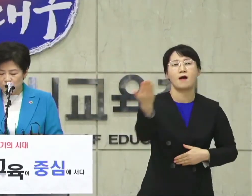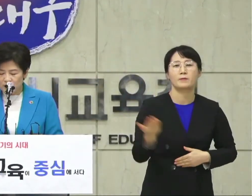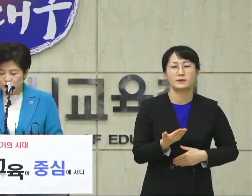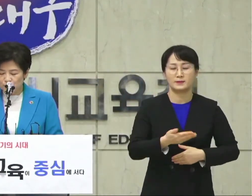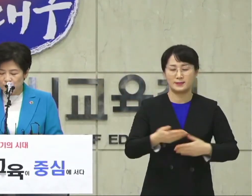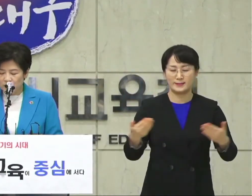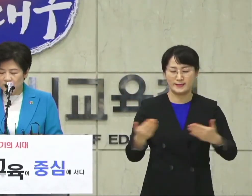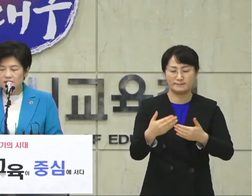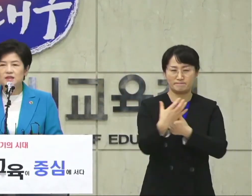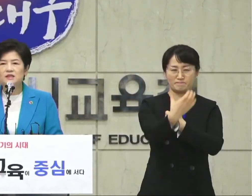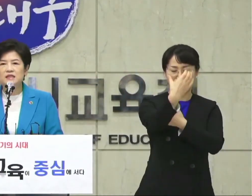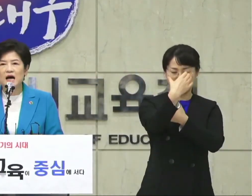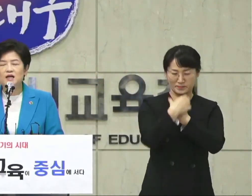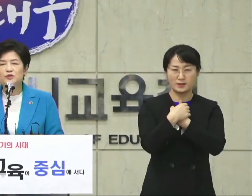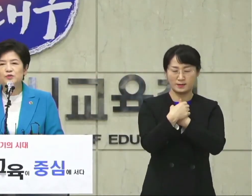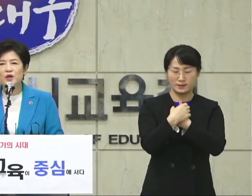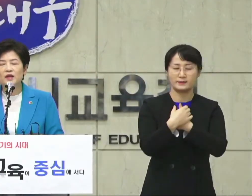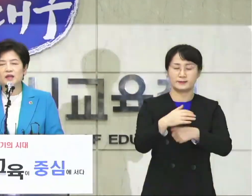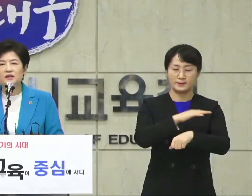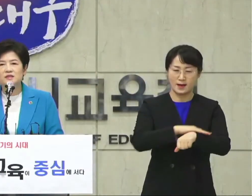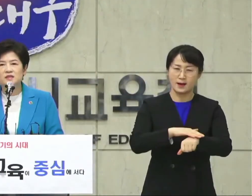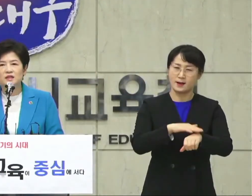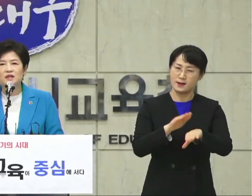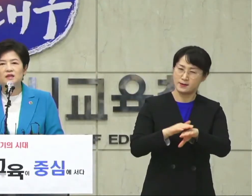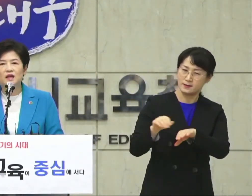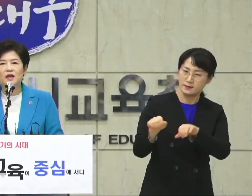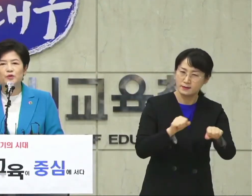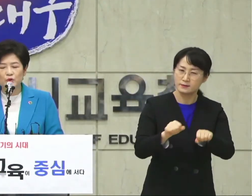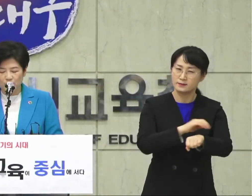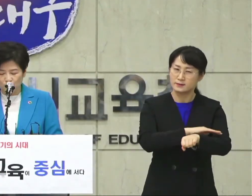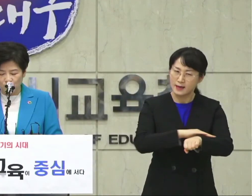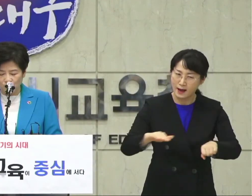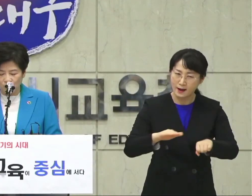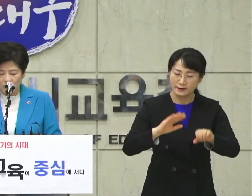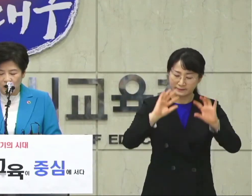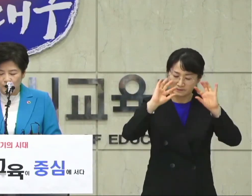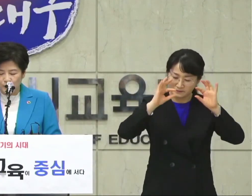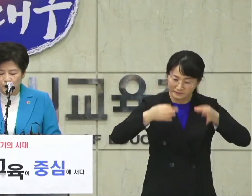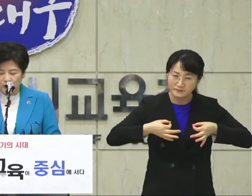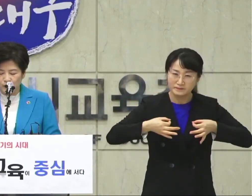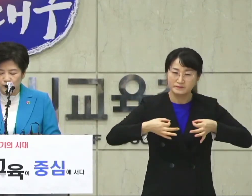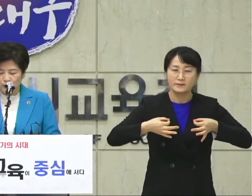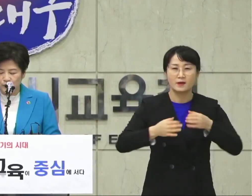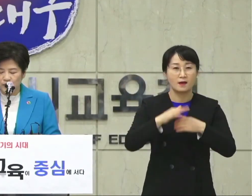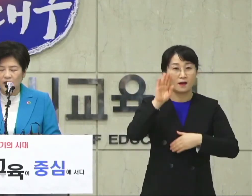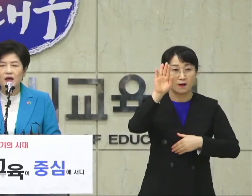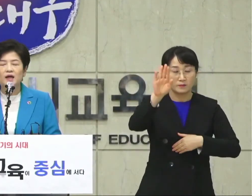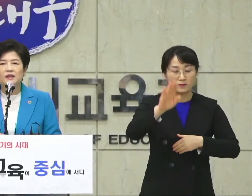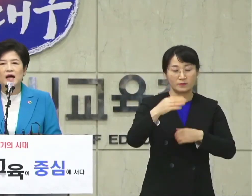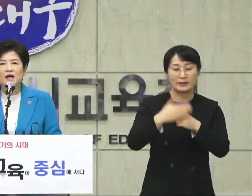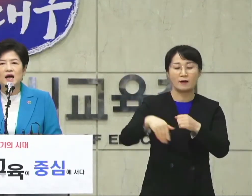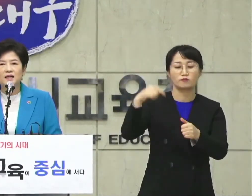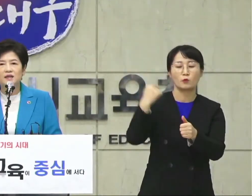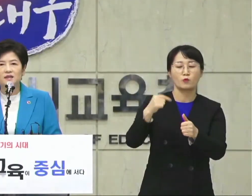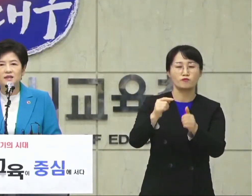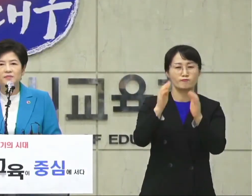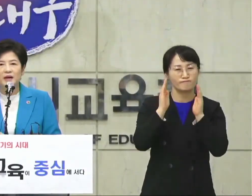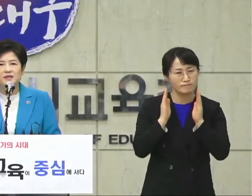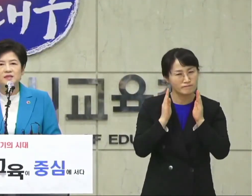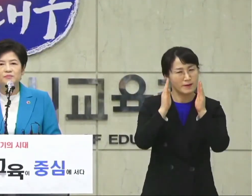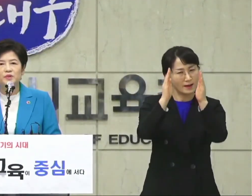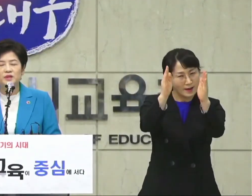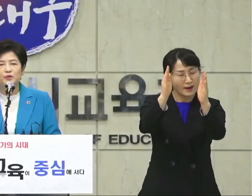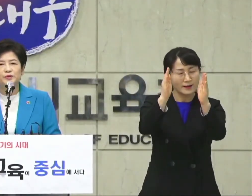부여받은 막중한 소명을 잘 수행했는지 되돌아보고 앞으로 대구 교육에